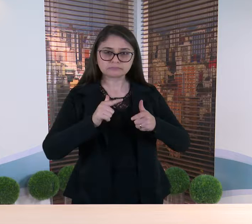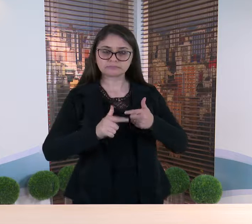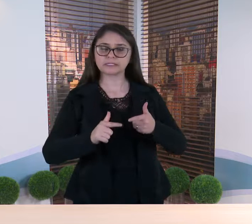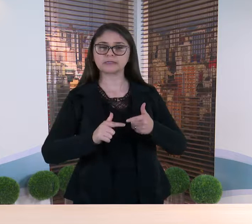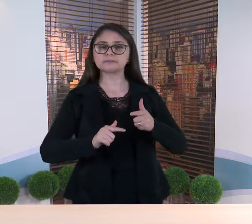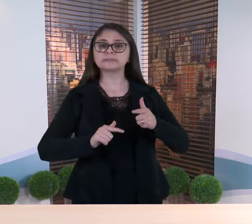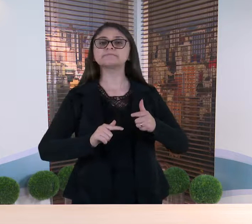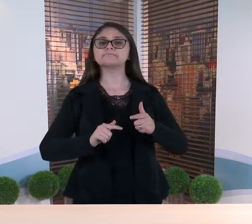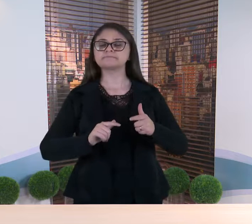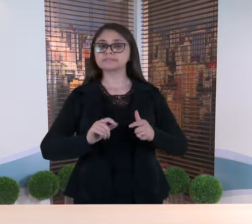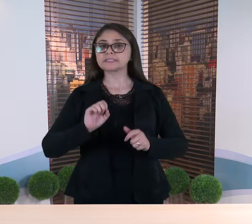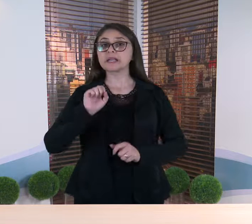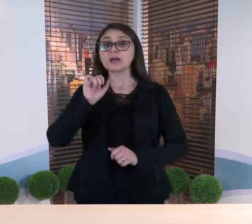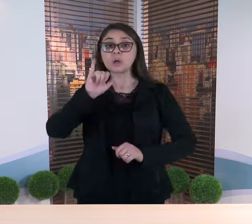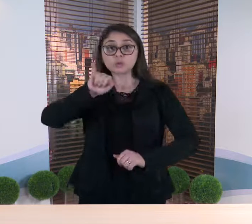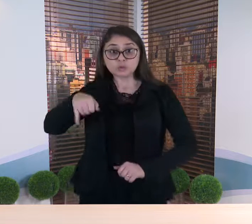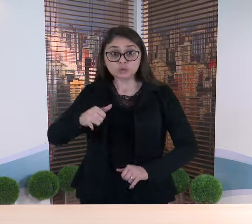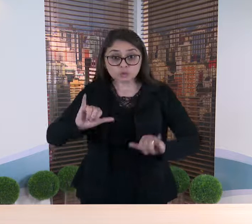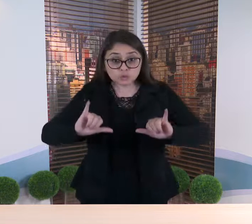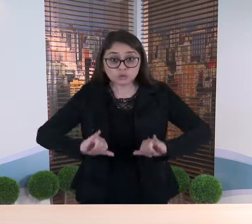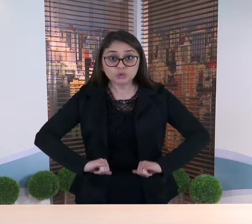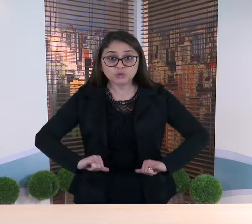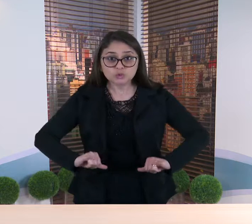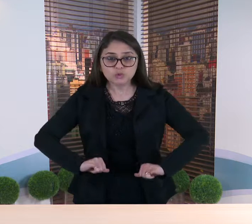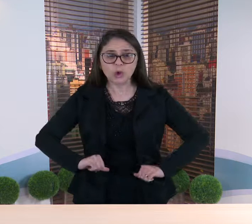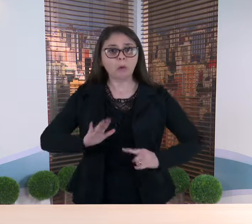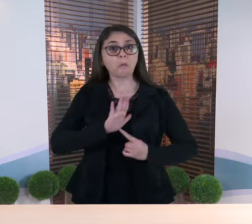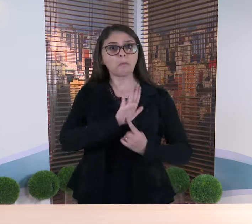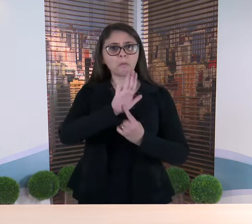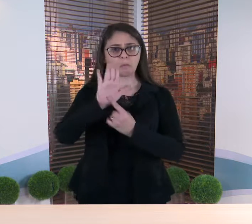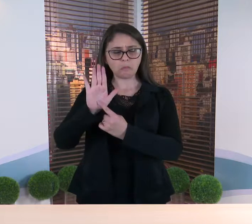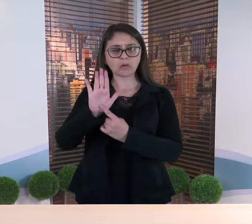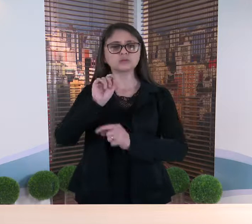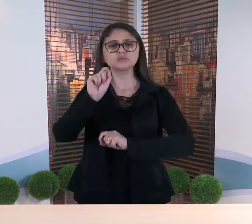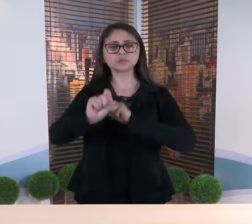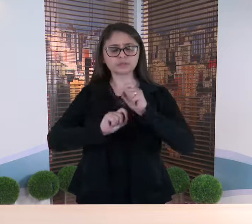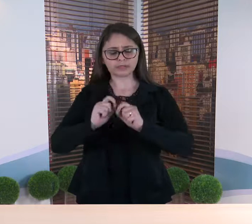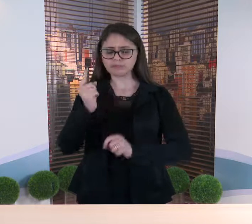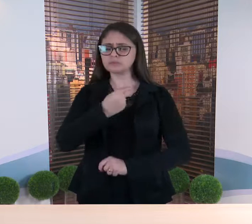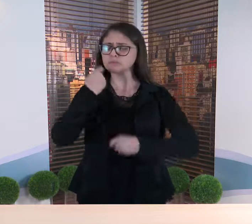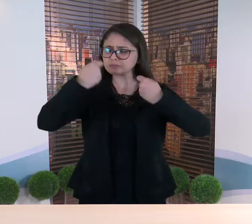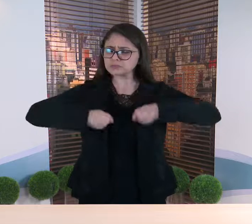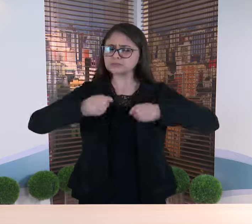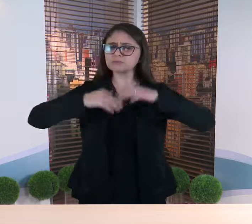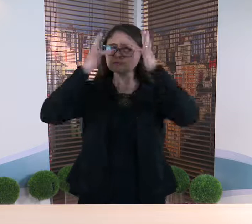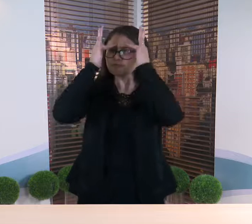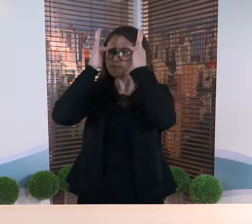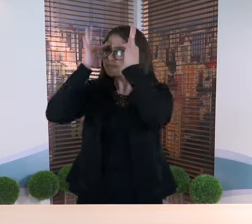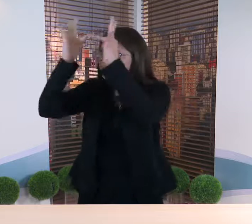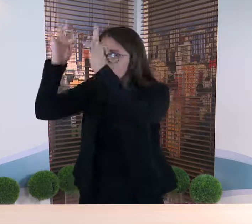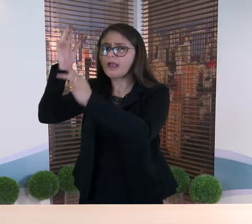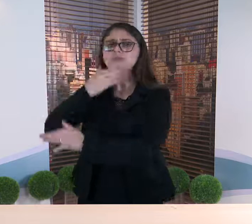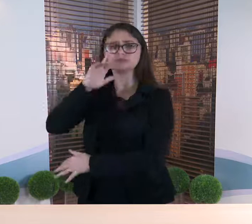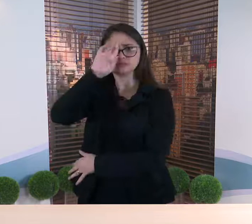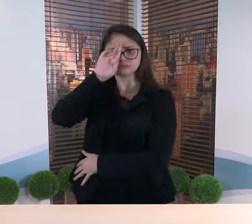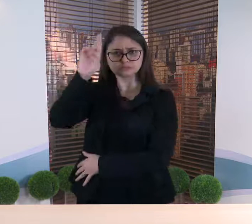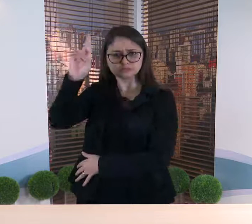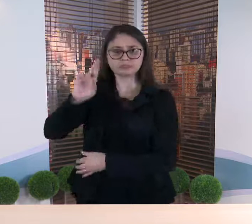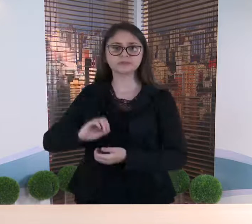vida, à luz do exemplo de Jó, devemos permanecer fiéis ao Senhor. A leitura bíblica em classe